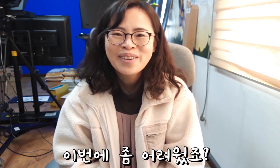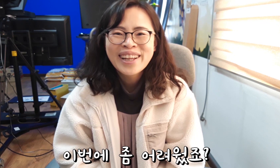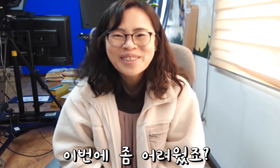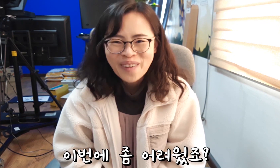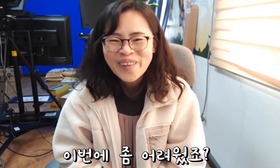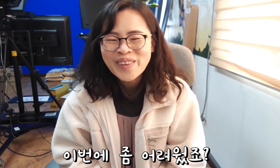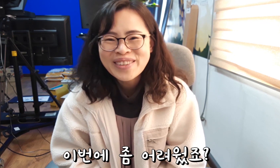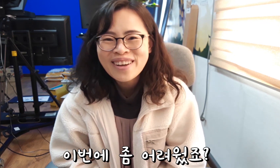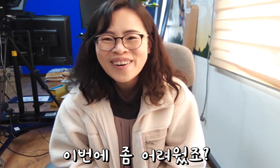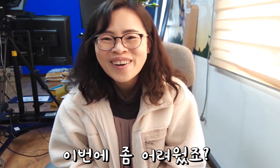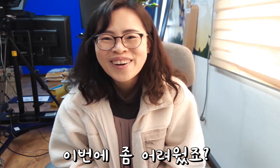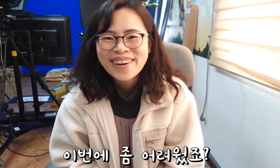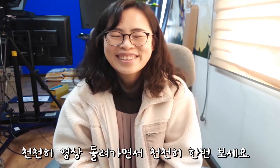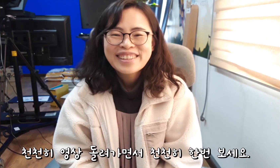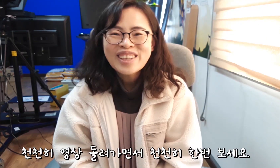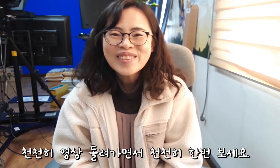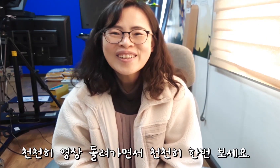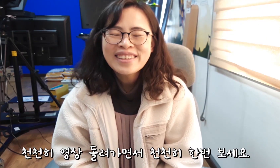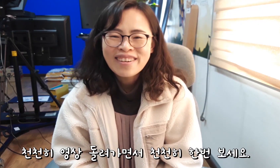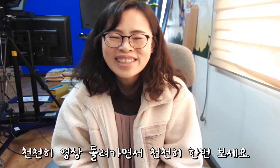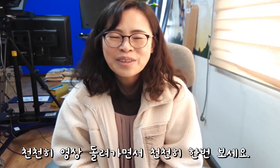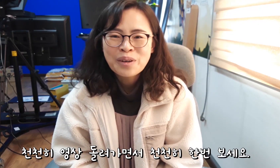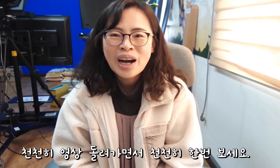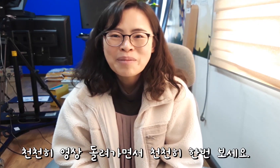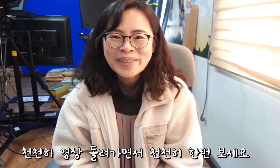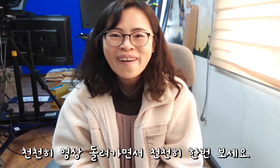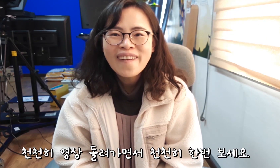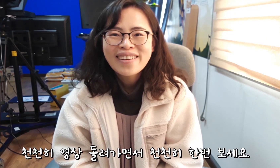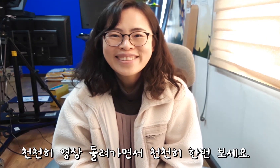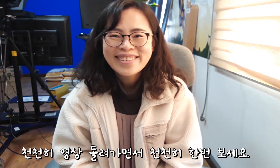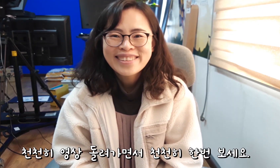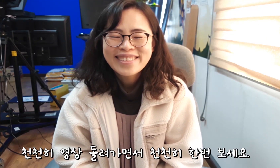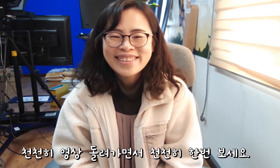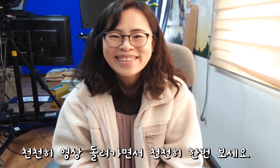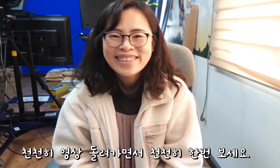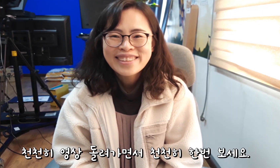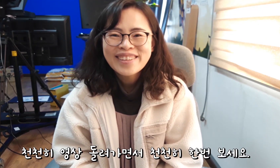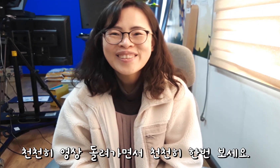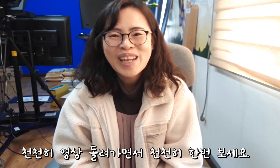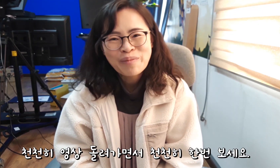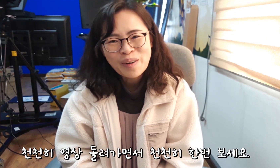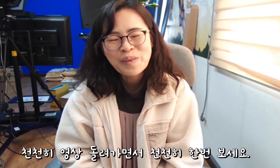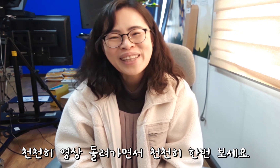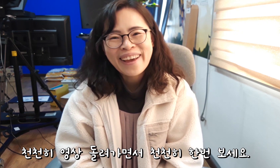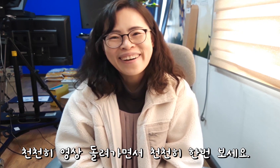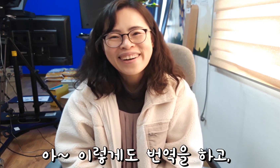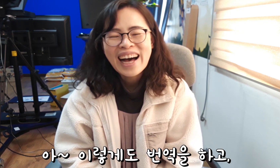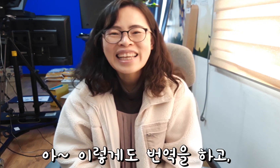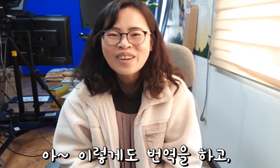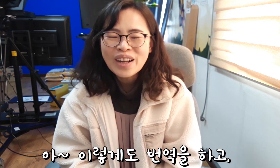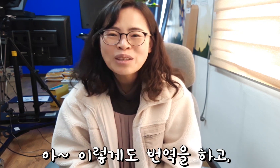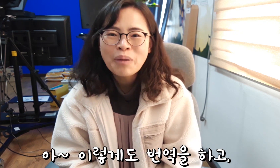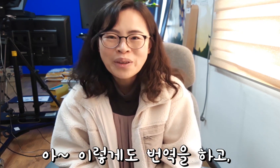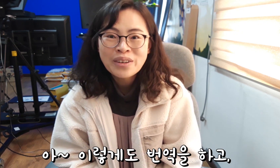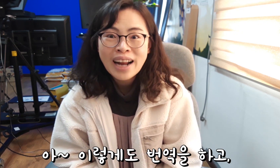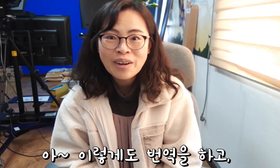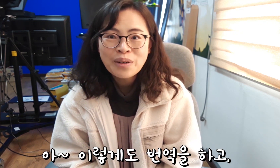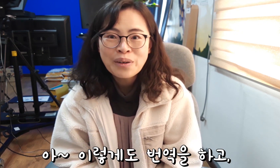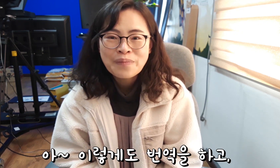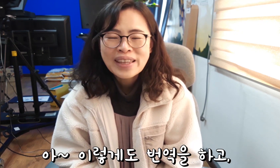좀 어렵죠? 천천히 영상 돌려가면서 천천히 한번 보세요. 아, 이렇게도 번역을 하고